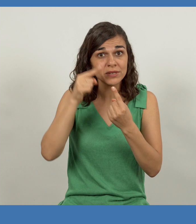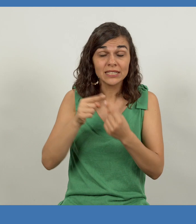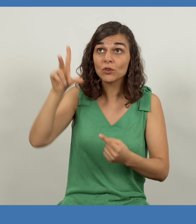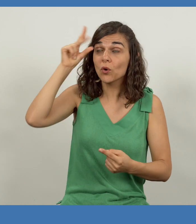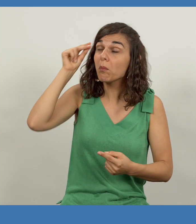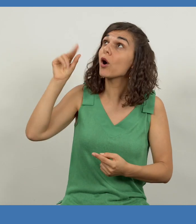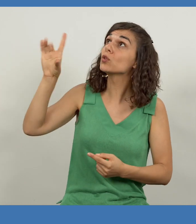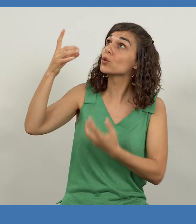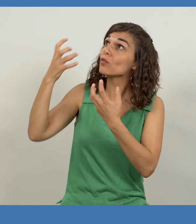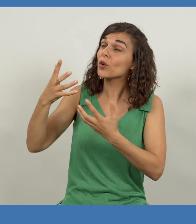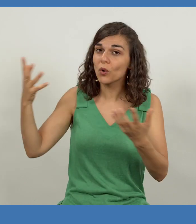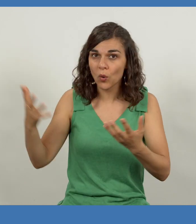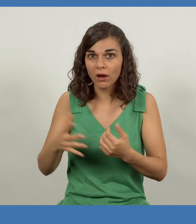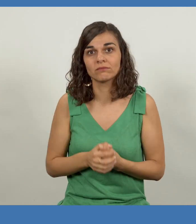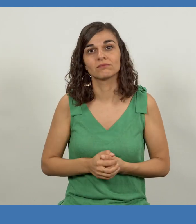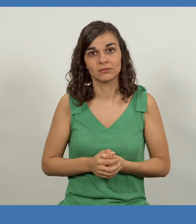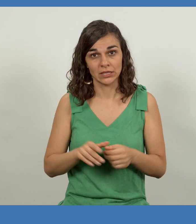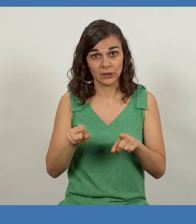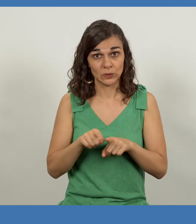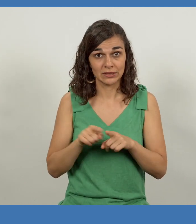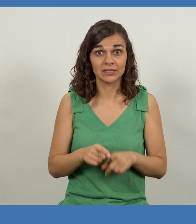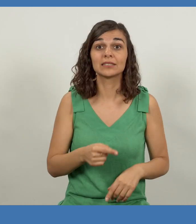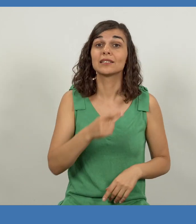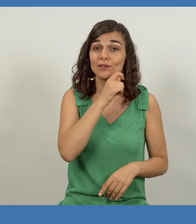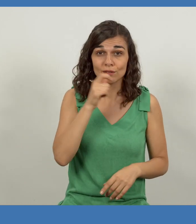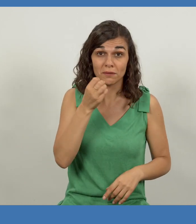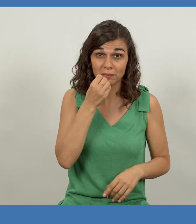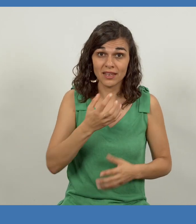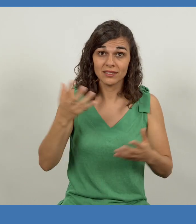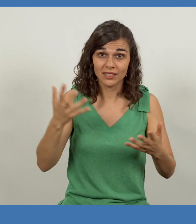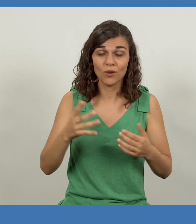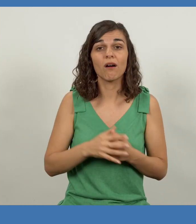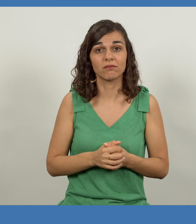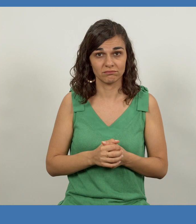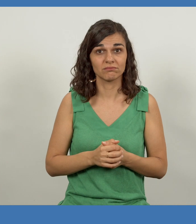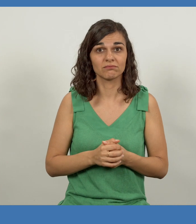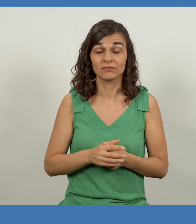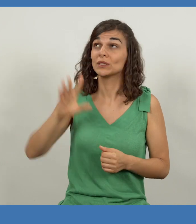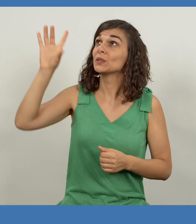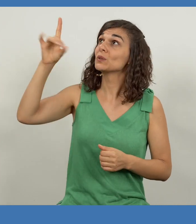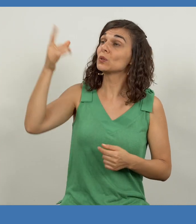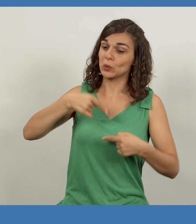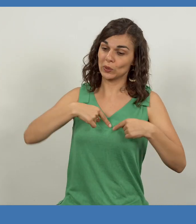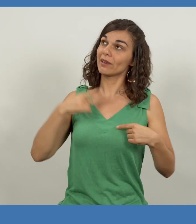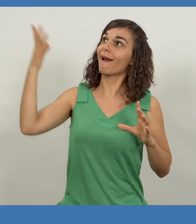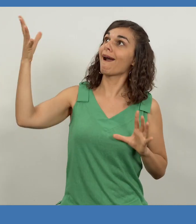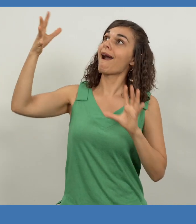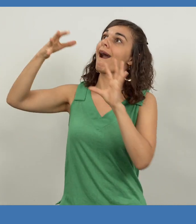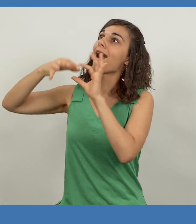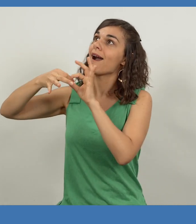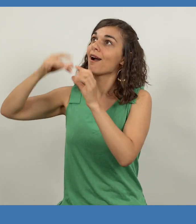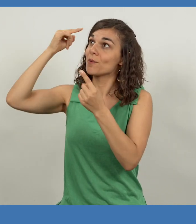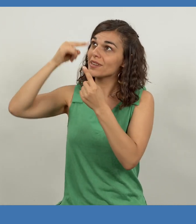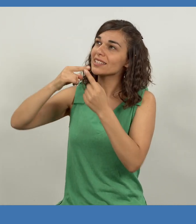sanctifié. Mais bien plus encore, bien jeûner, c'est prendre le temps de se calquer au cœur du Père afin